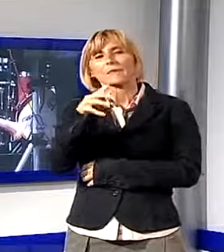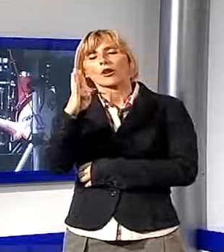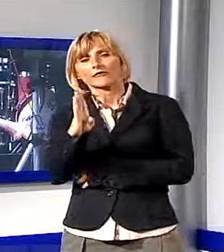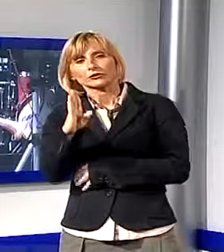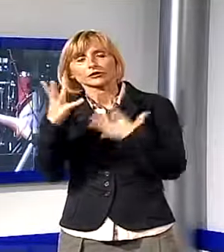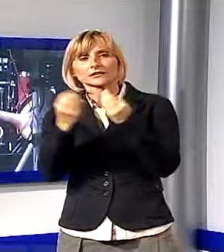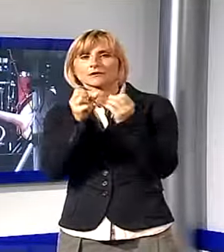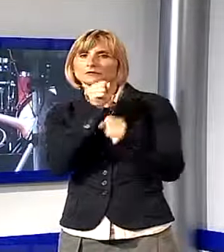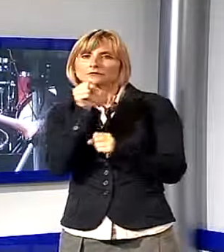Corso a Filetta.